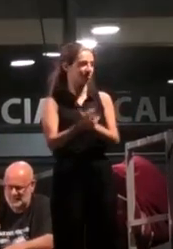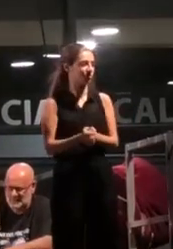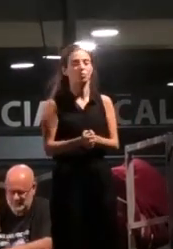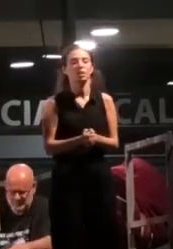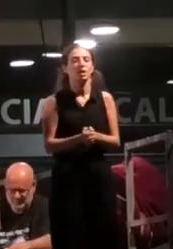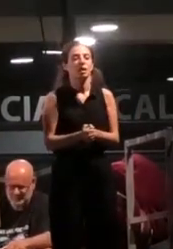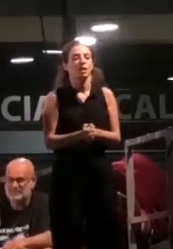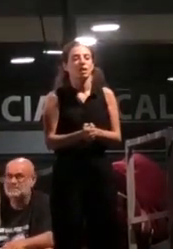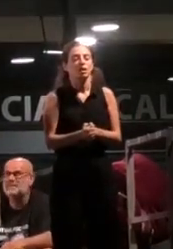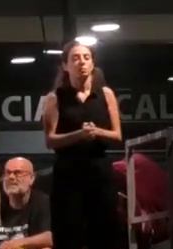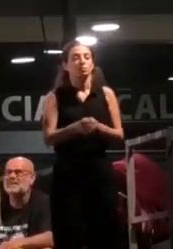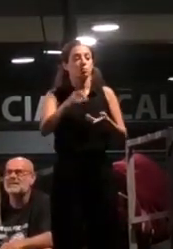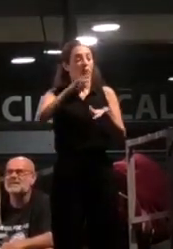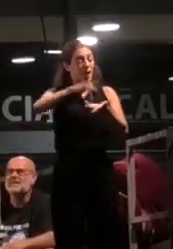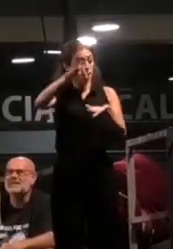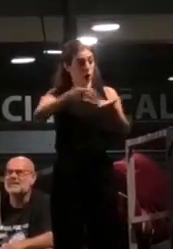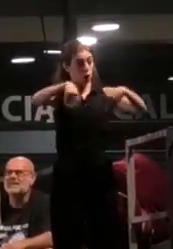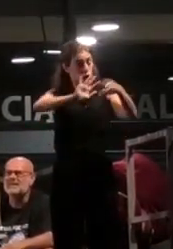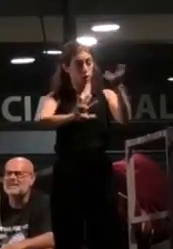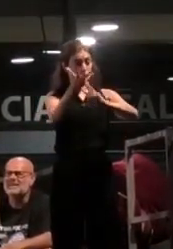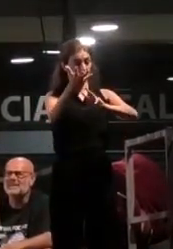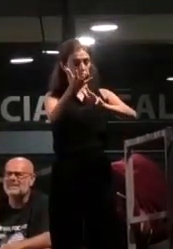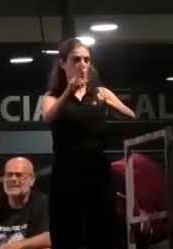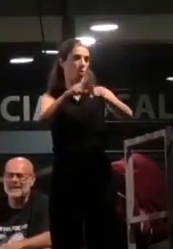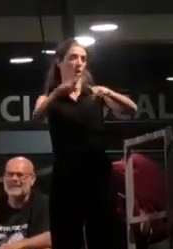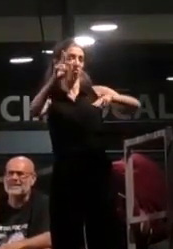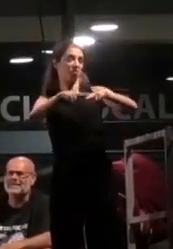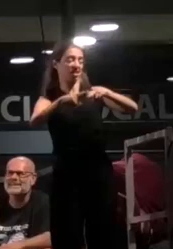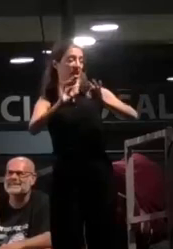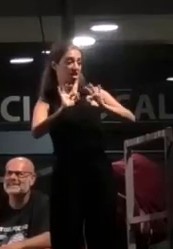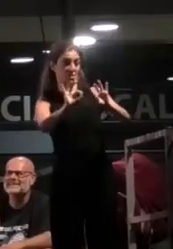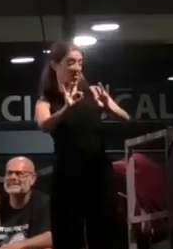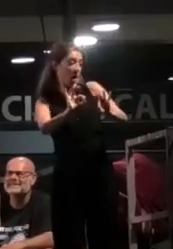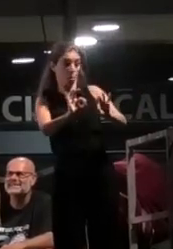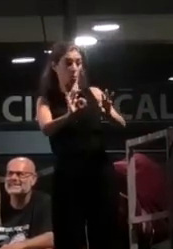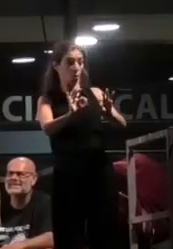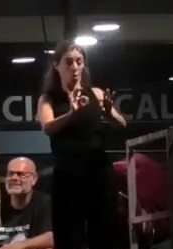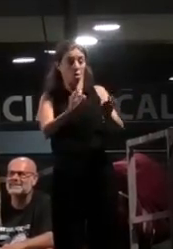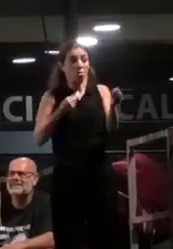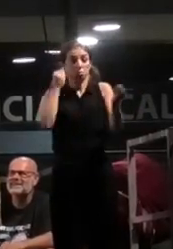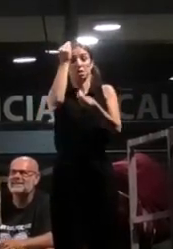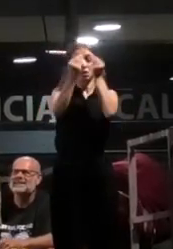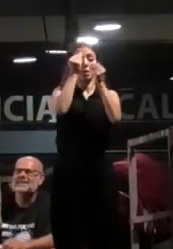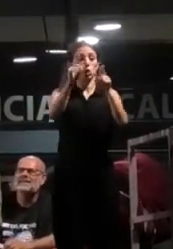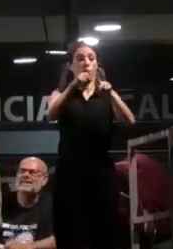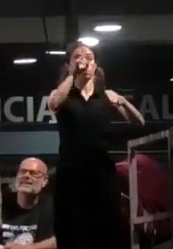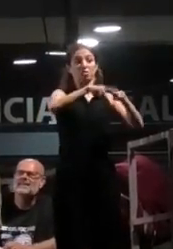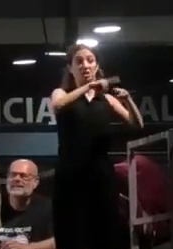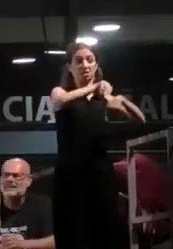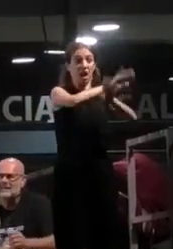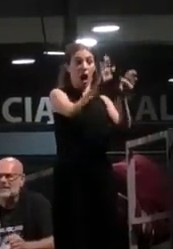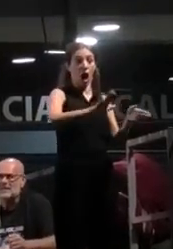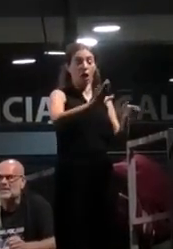No va ser planificada com una festa amb entitat pròpia, només havia de servir com a final de festa per